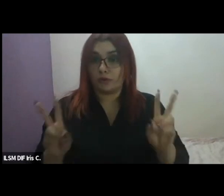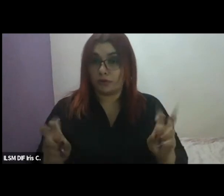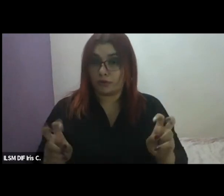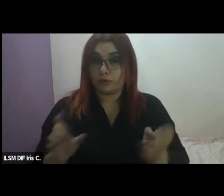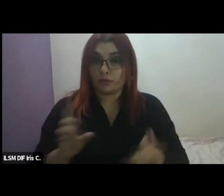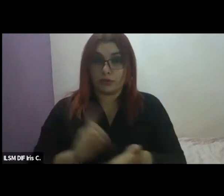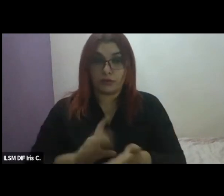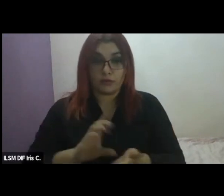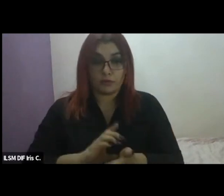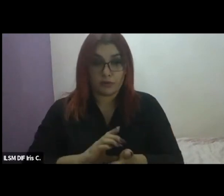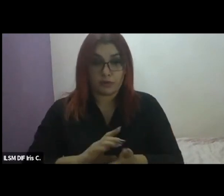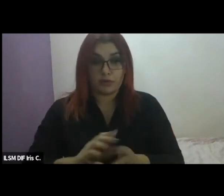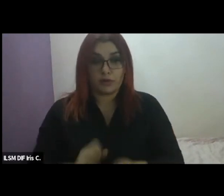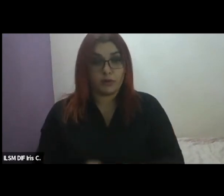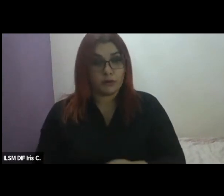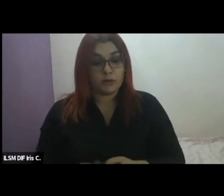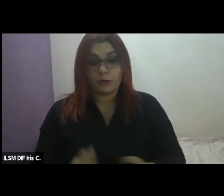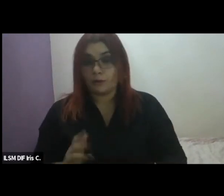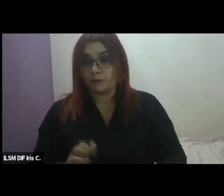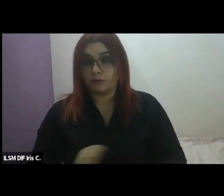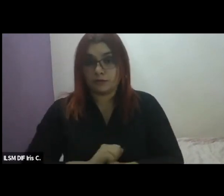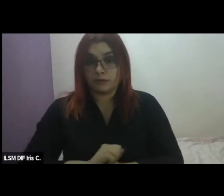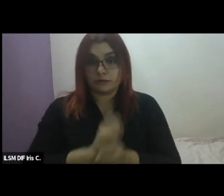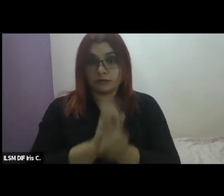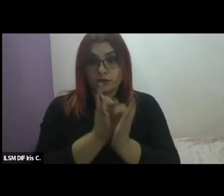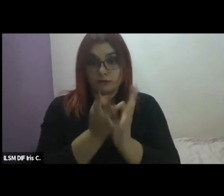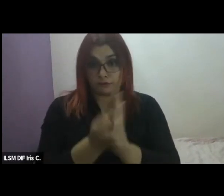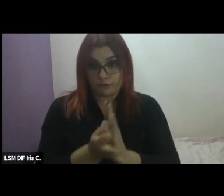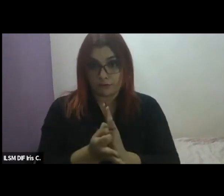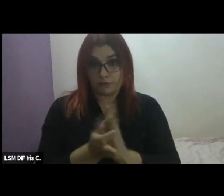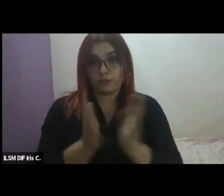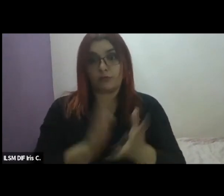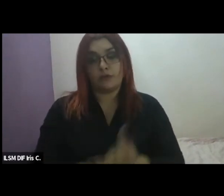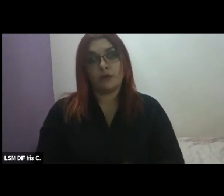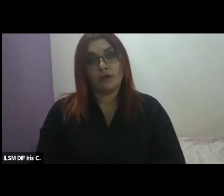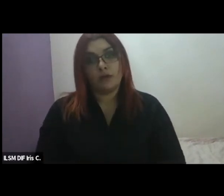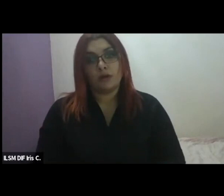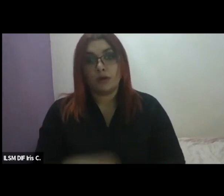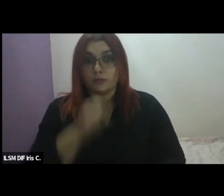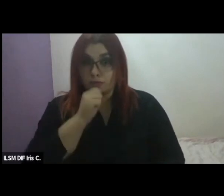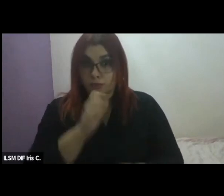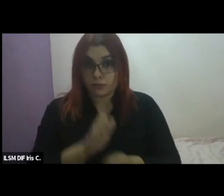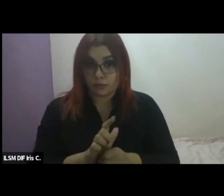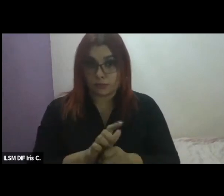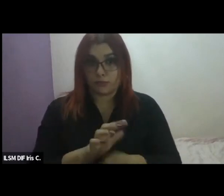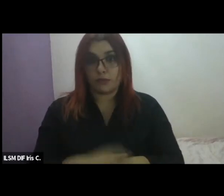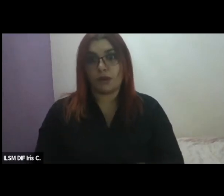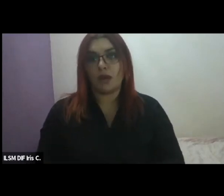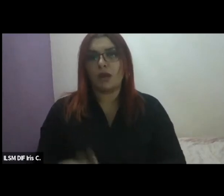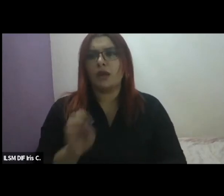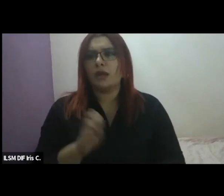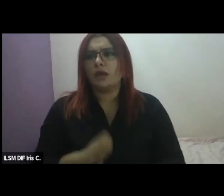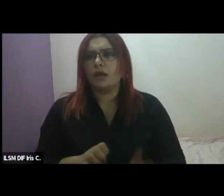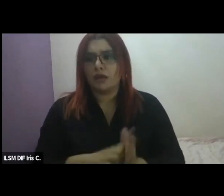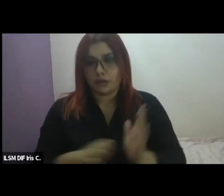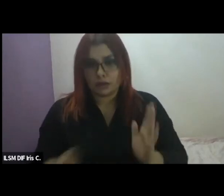y modifican la interacción en esas sociedades. Y creo que también por ahí hay ejemplos que ya están datados,